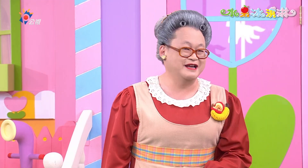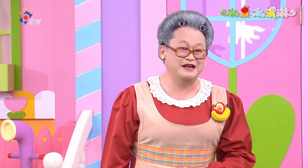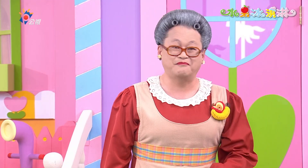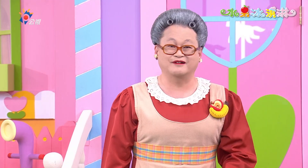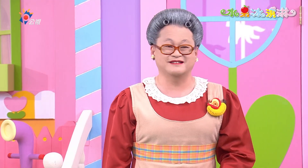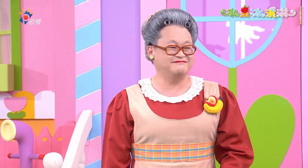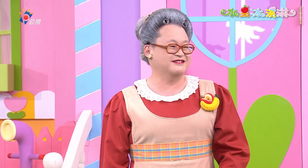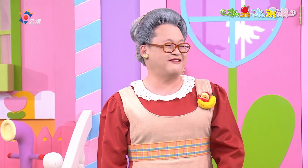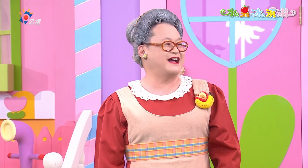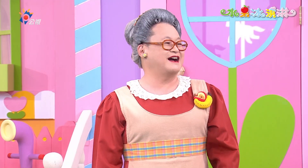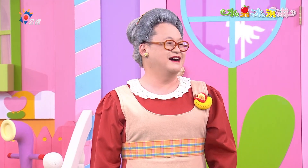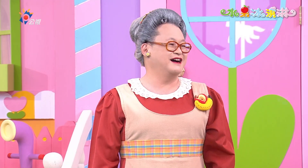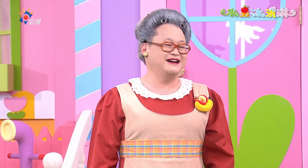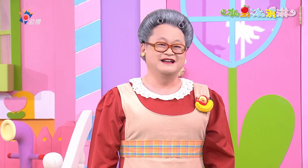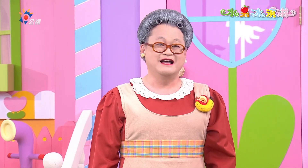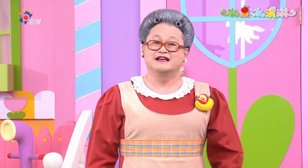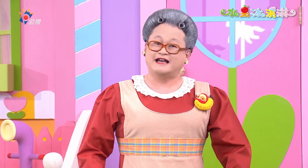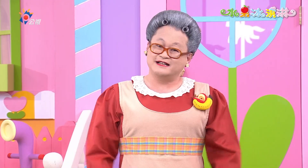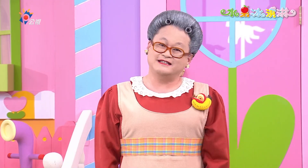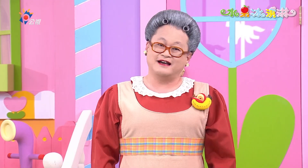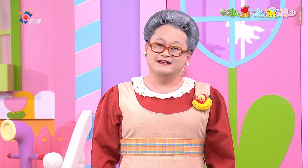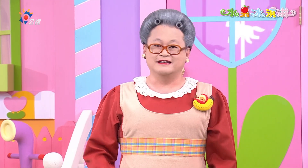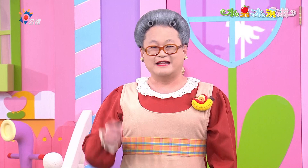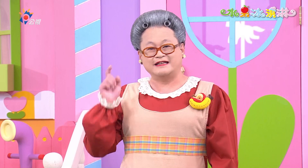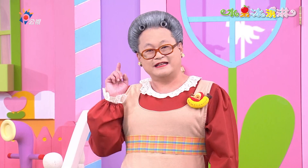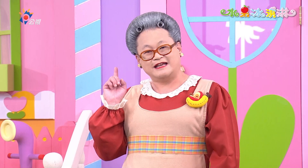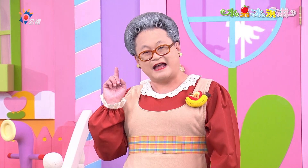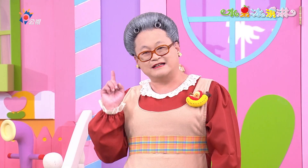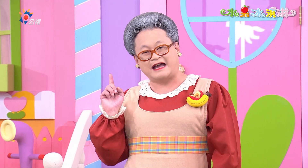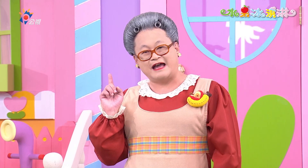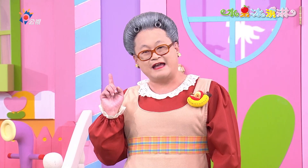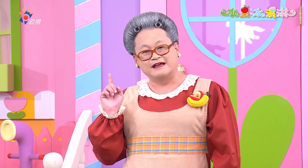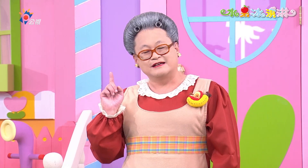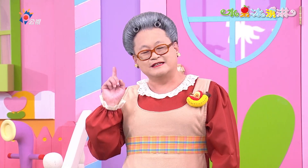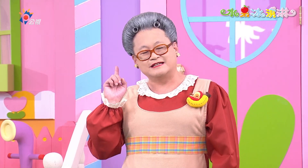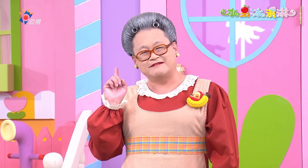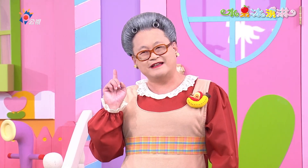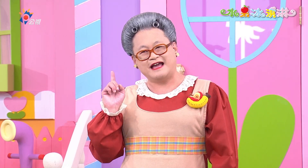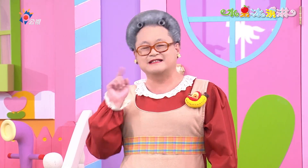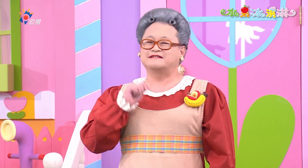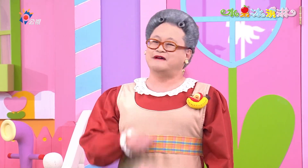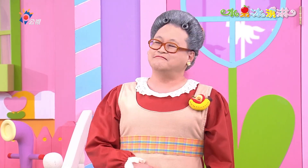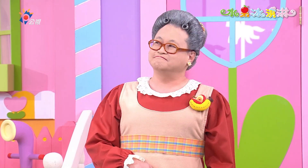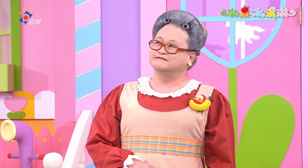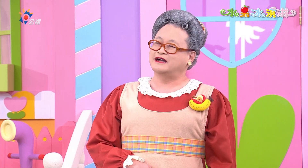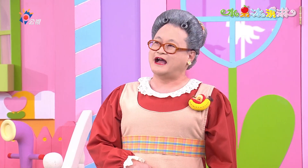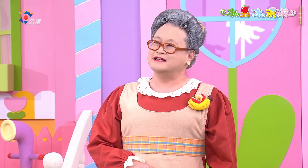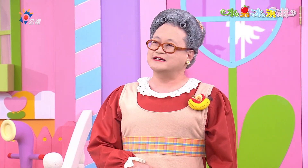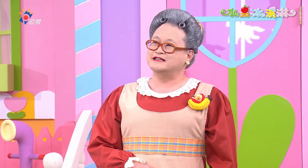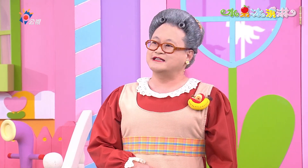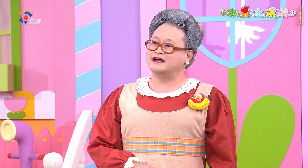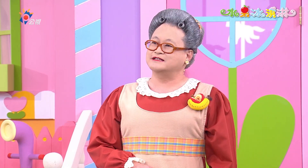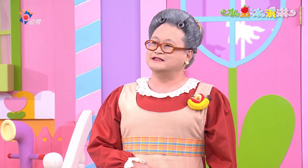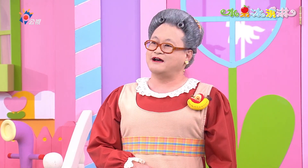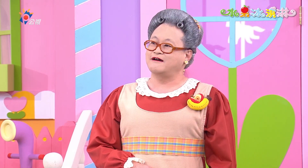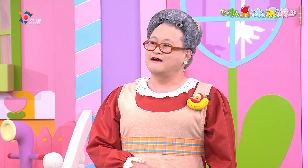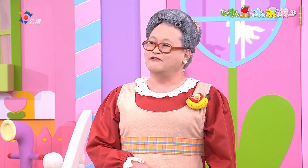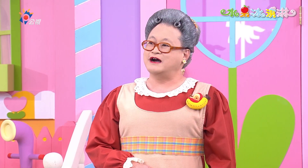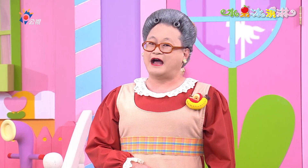玲玲跑这么快呀、想要知道奶奶的阳台是什么样子吗？还是你想要知道我和